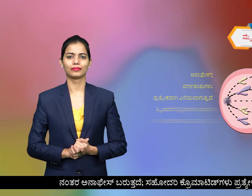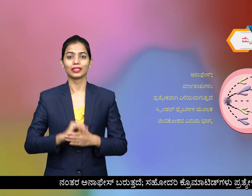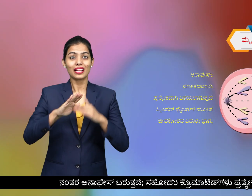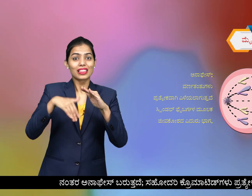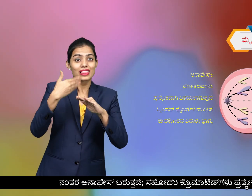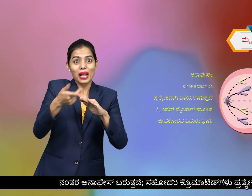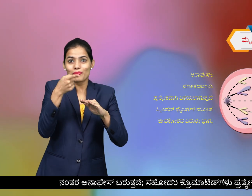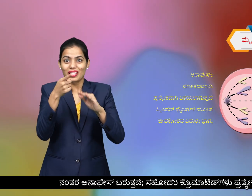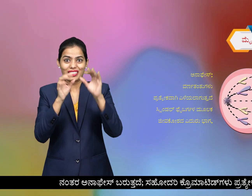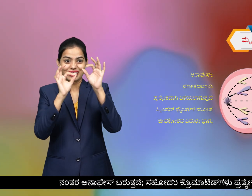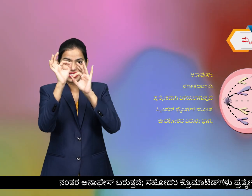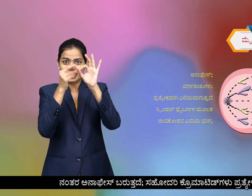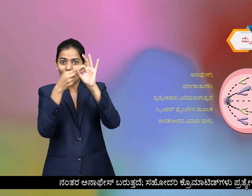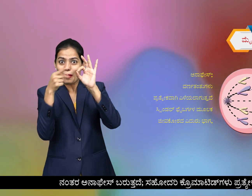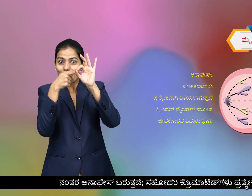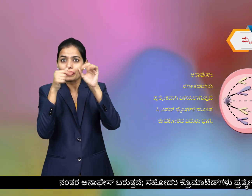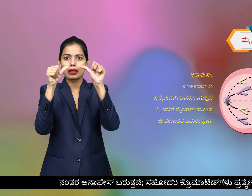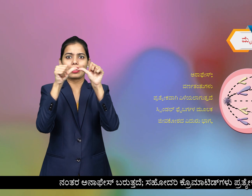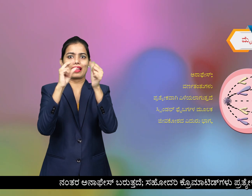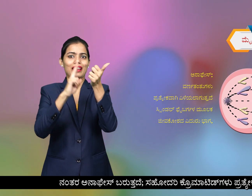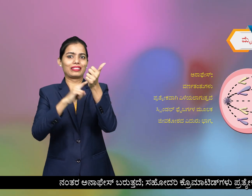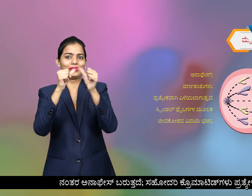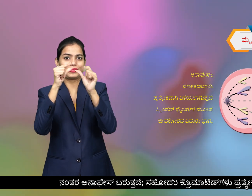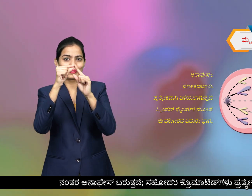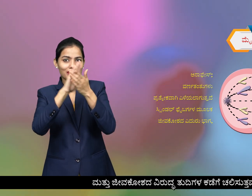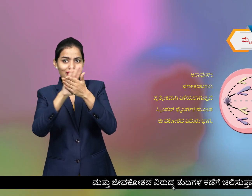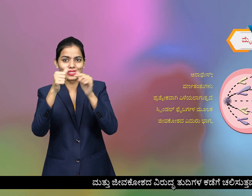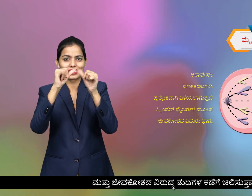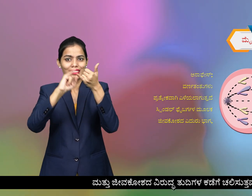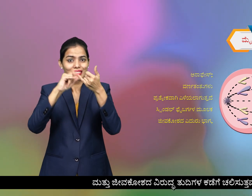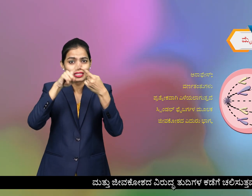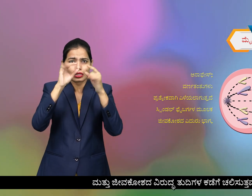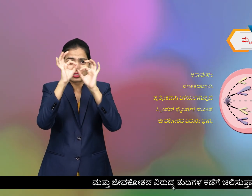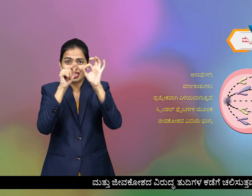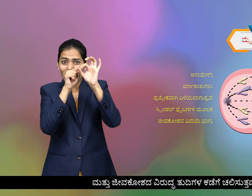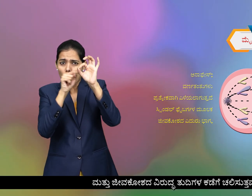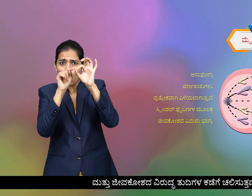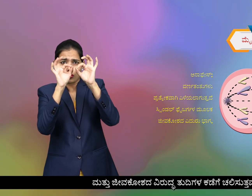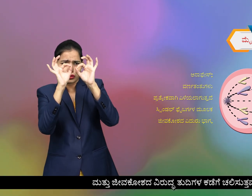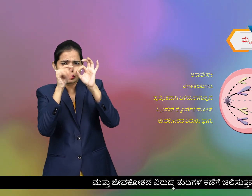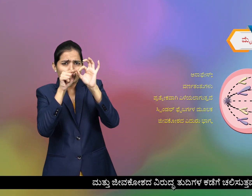ನಂತರ ಅನಾಫೇಸ್ ಬರುತ್ತೆ. ಸಹೋದರಿ ಕ್ರೊಮ್ಯಾಟಿಡ್ಗಳು ಪ್ರತ್ಯೇಕವಾಗಿರುತ್ತವೆ ಮತ್ತು ಜೀವಕೋಶದ ವಿರುದ್ಧ ತುದಿಗಳ ಕಡೆಗೆ